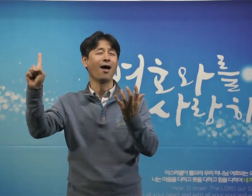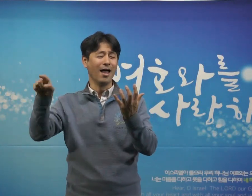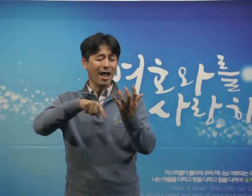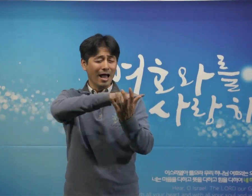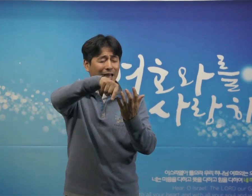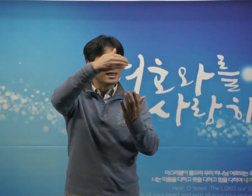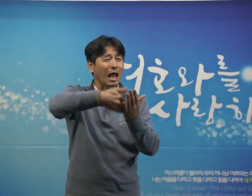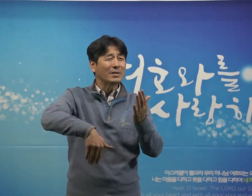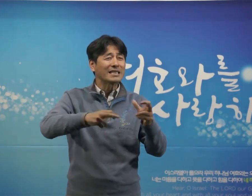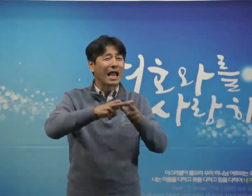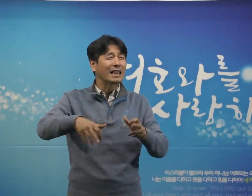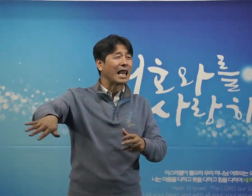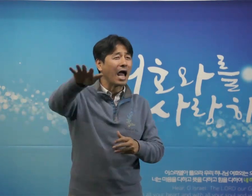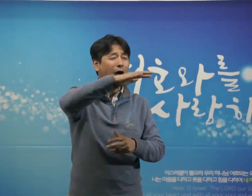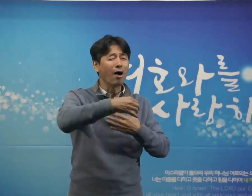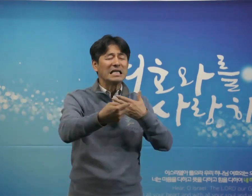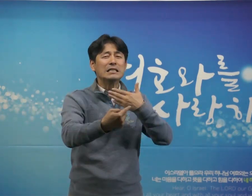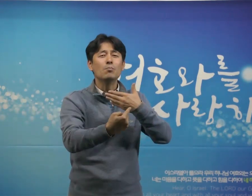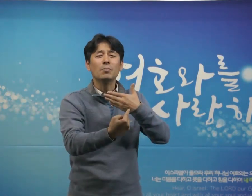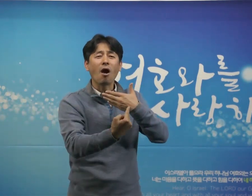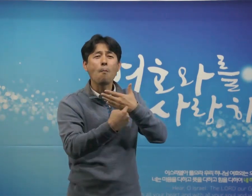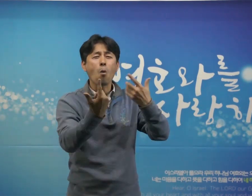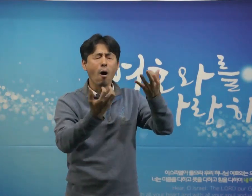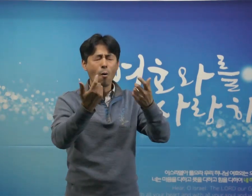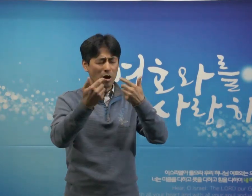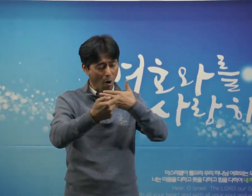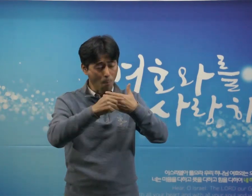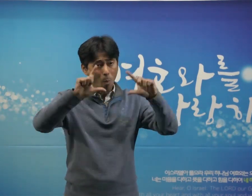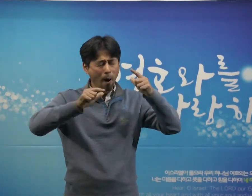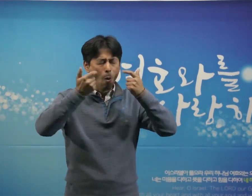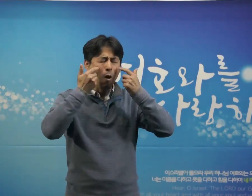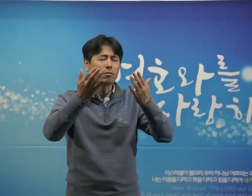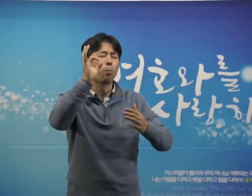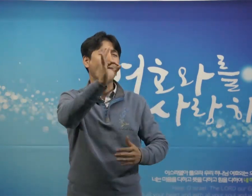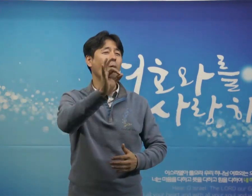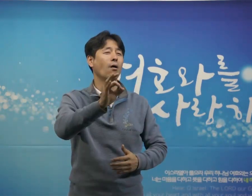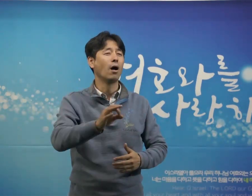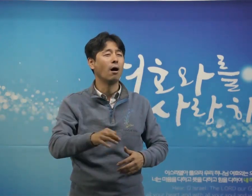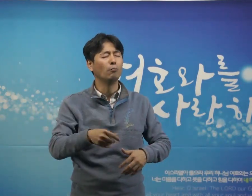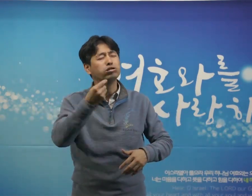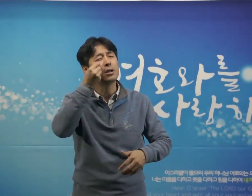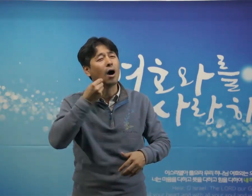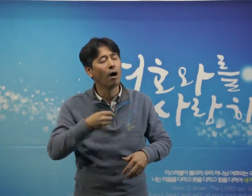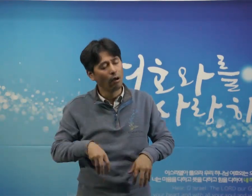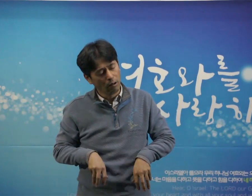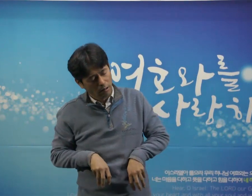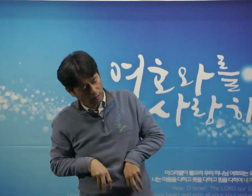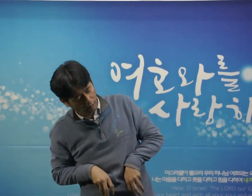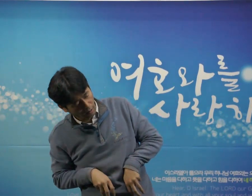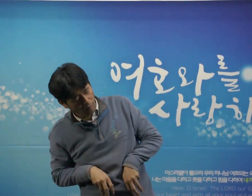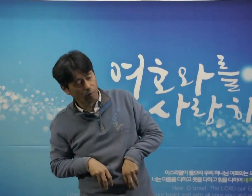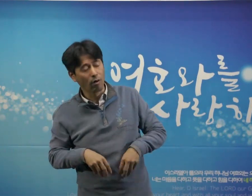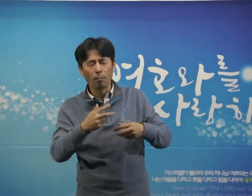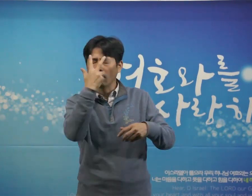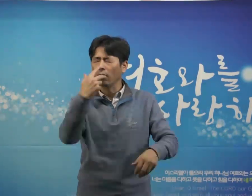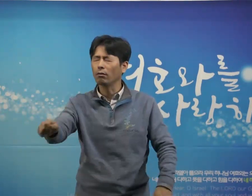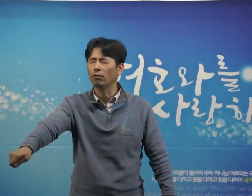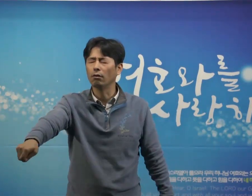가지고 있죠. 나머지 장애인들은 겉으로 드러나는 많은 장애의 모습들이 있습니다.